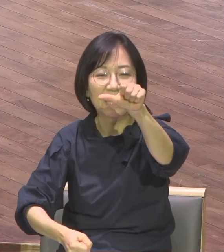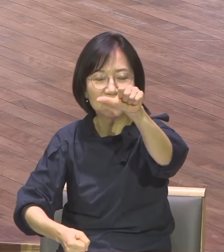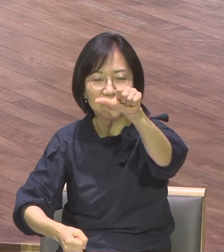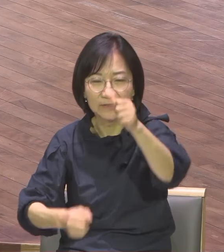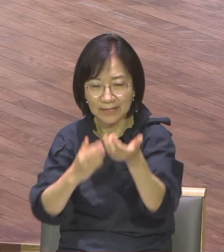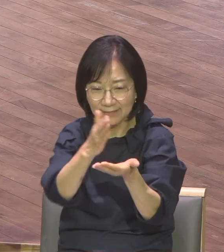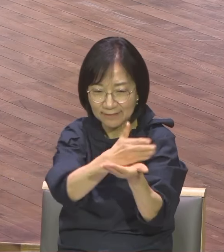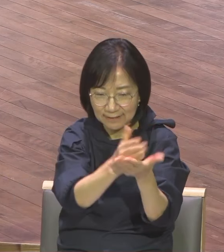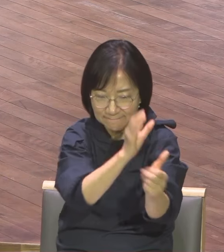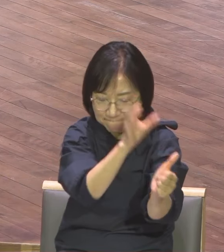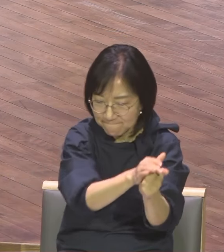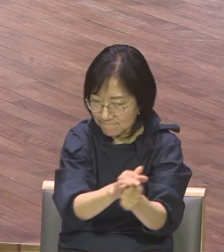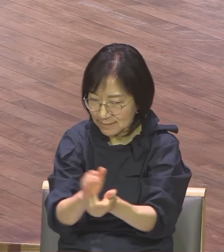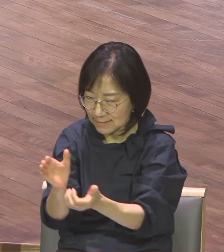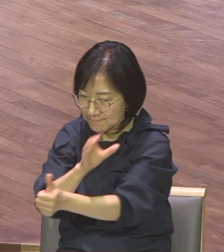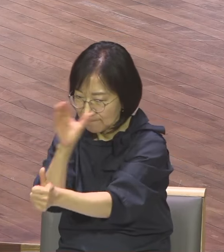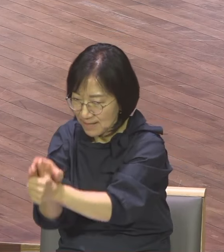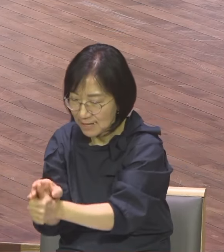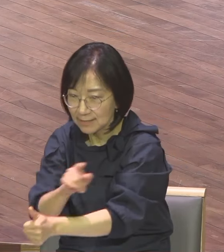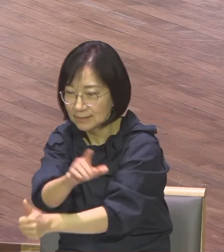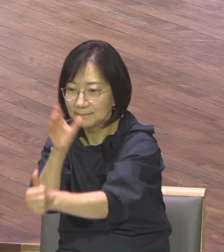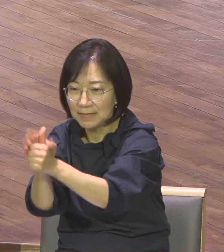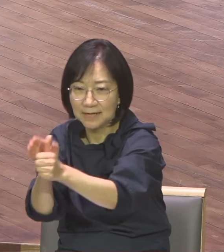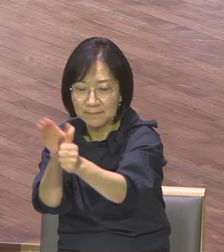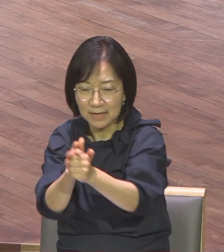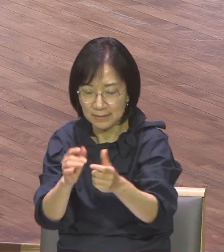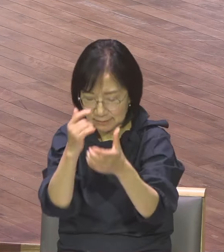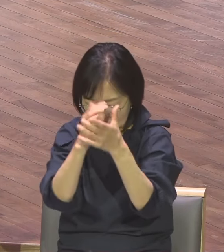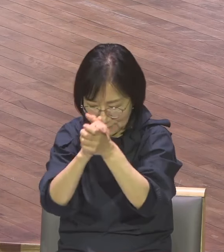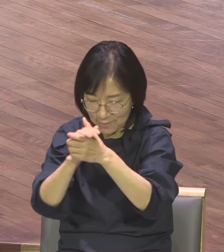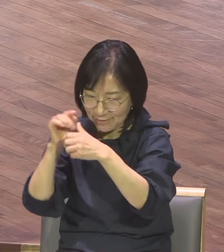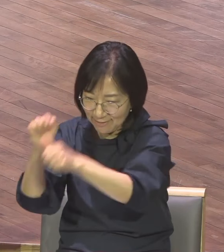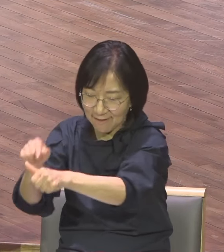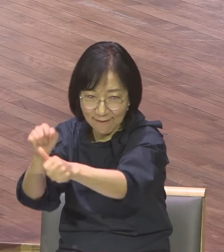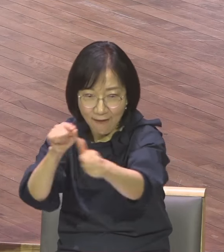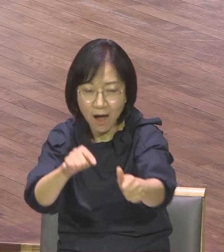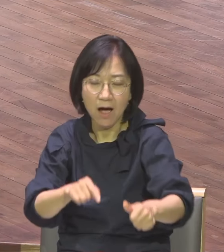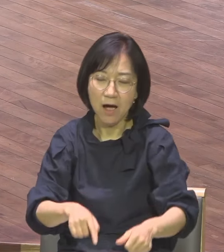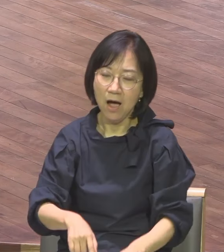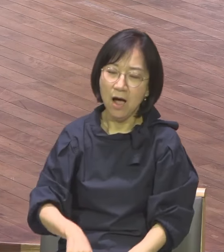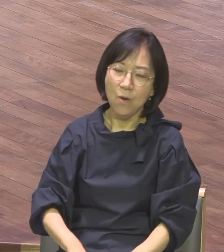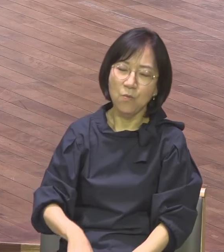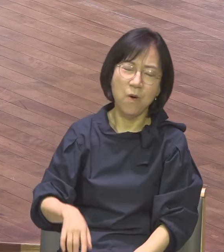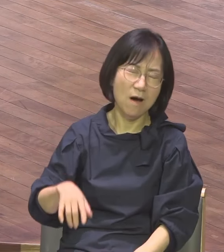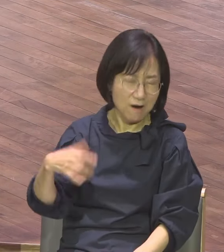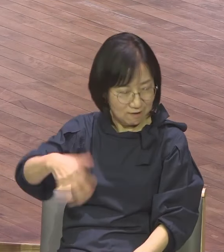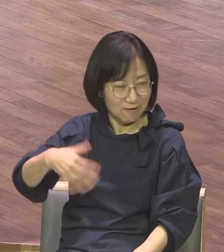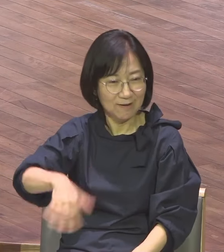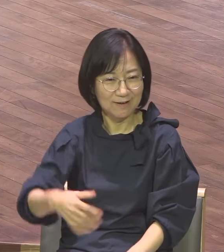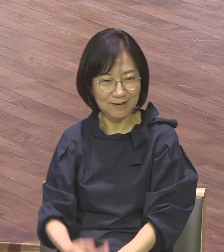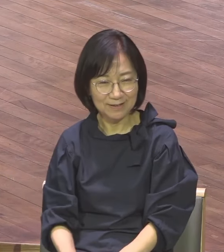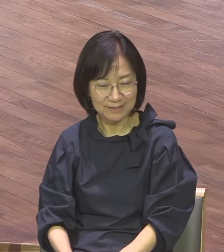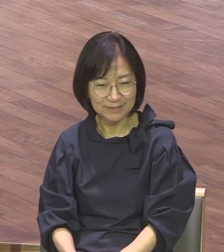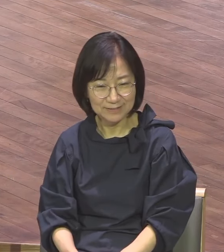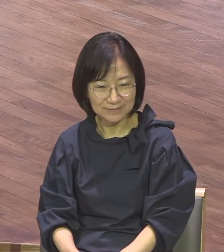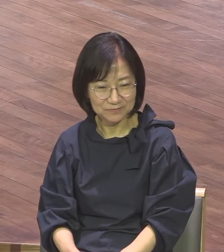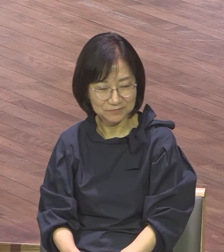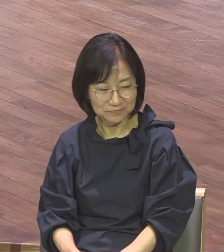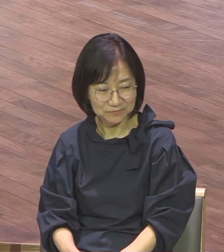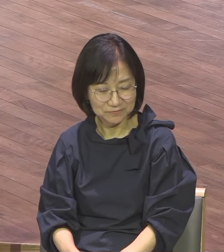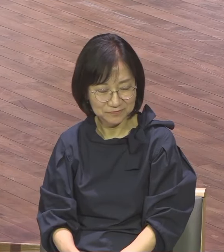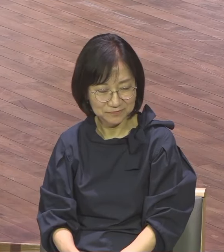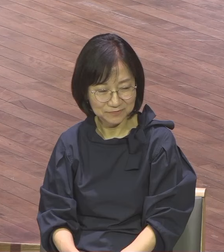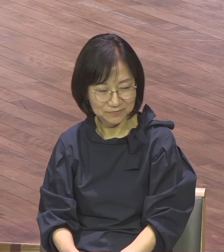주면서 이 현장을 보게 하고 실제로 기도 팀을 만들어주면서 그렇게 시작하지 기도가 시작하면 끝나는 거예요 이제.